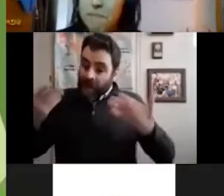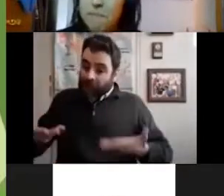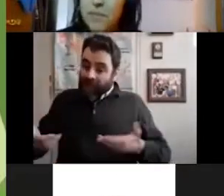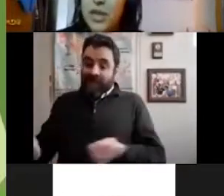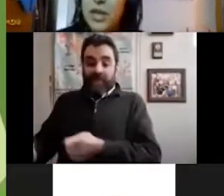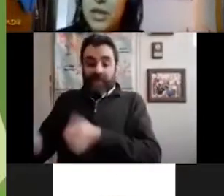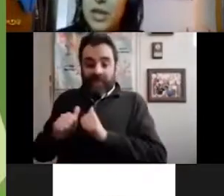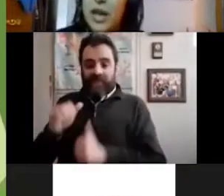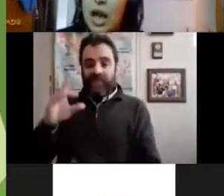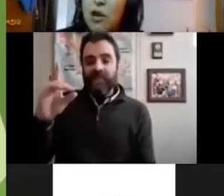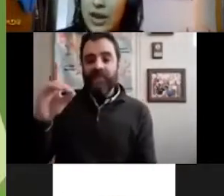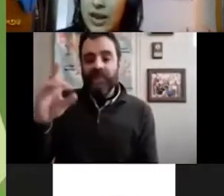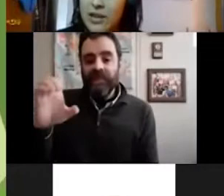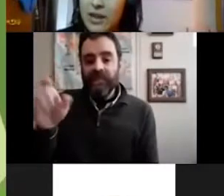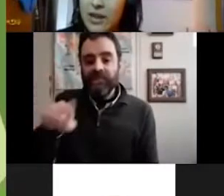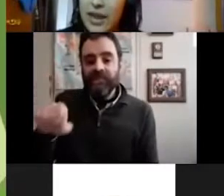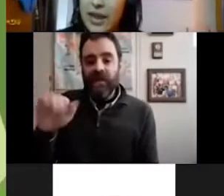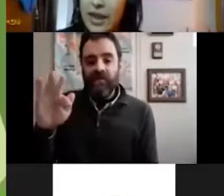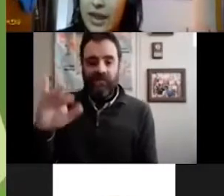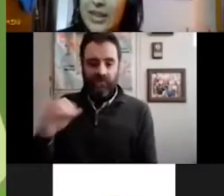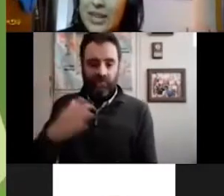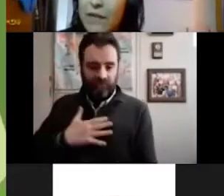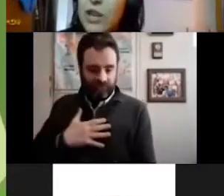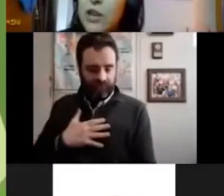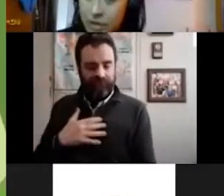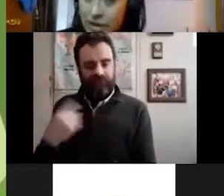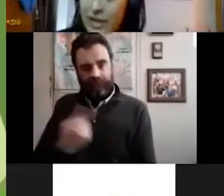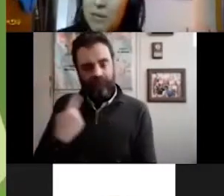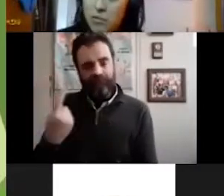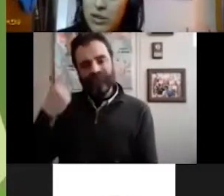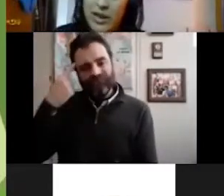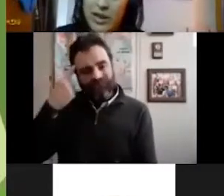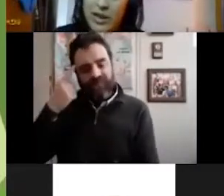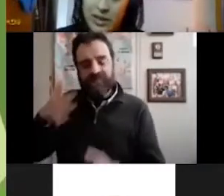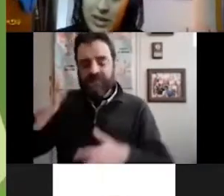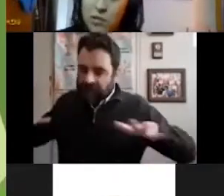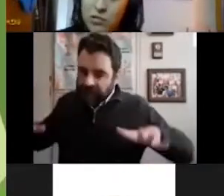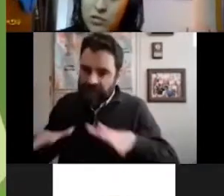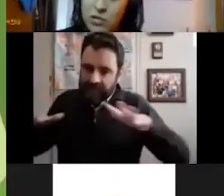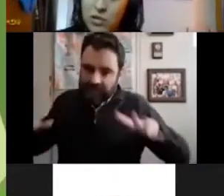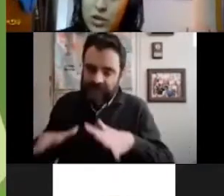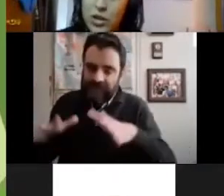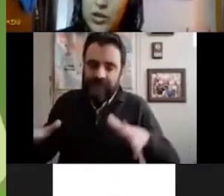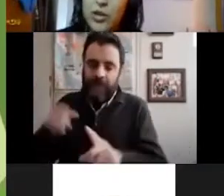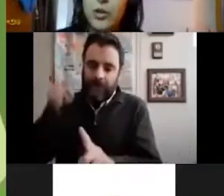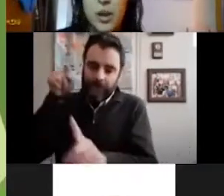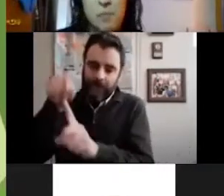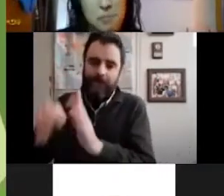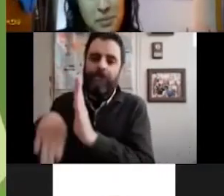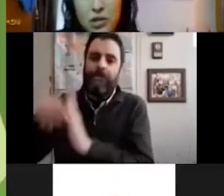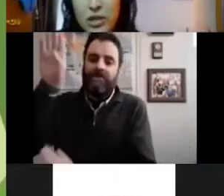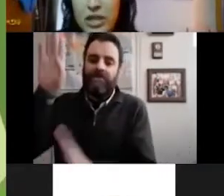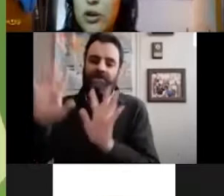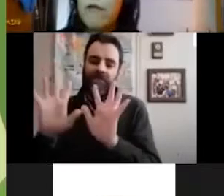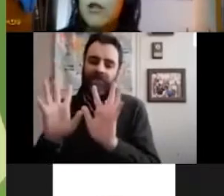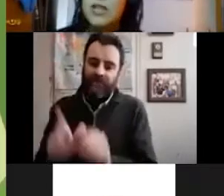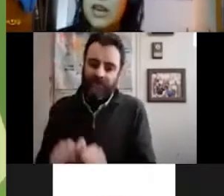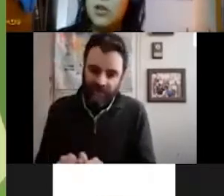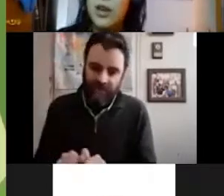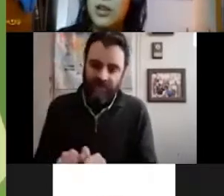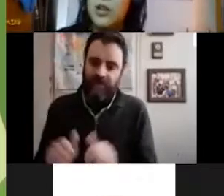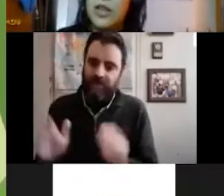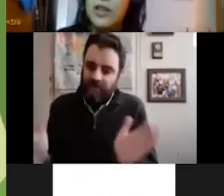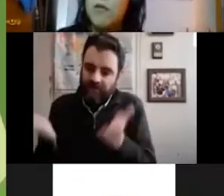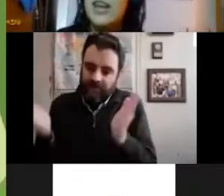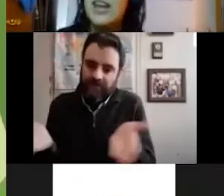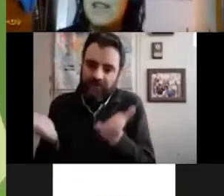¿bien? Ahora, el desafío que tenemos pienso que tenemos que esforzarnos